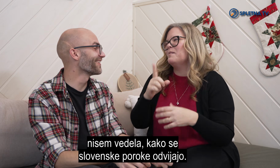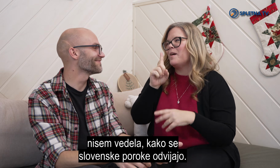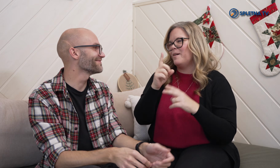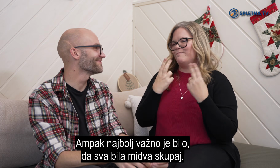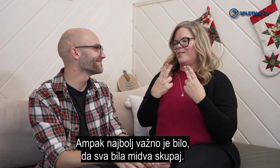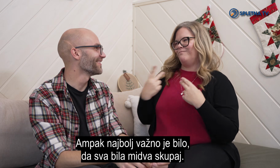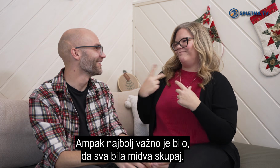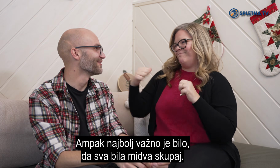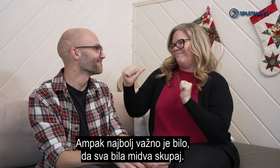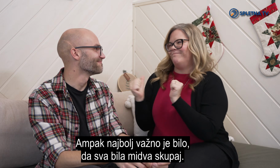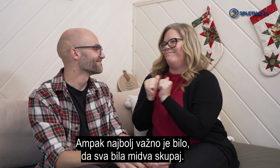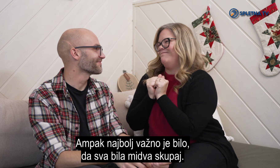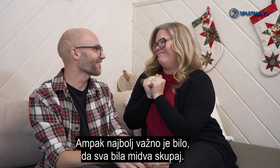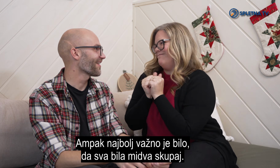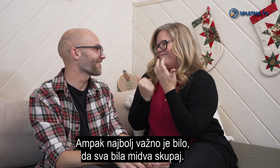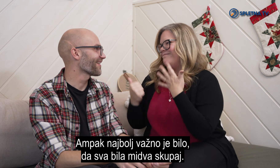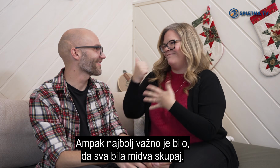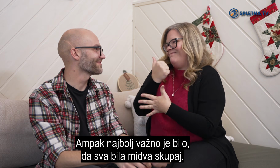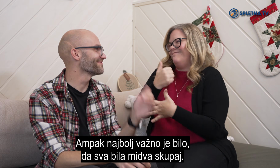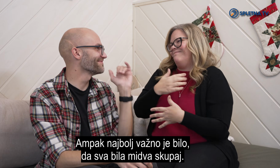Ampak najbolj važno je bilo, da sva bila midva skupaj.